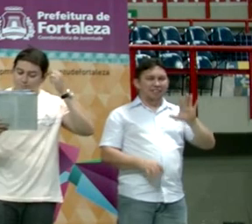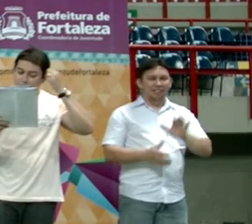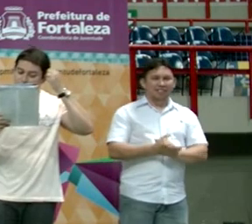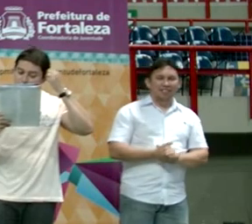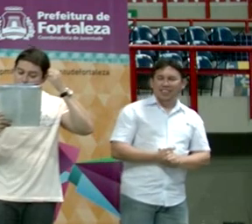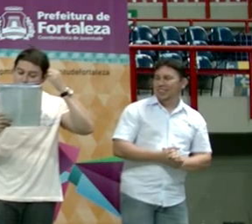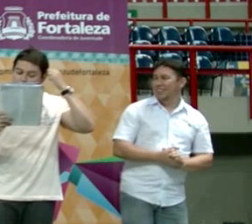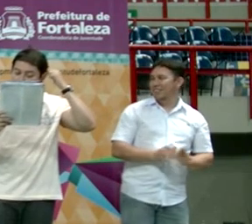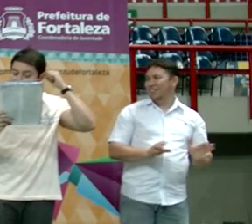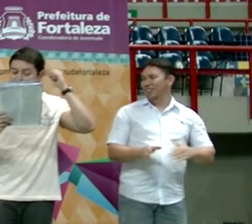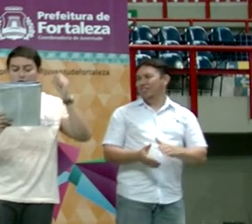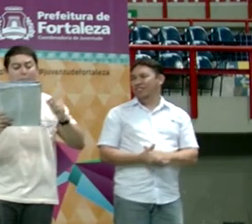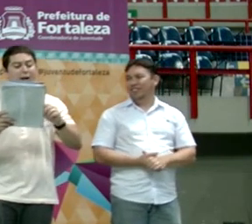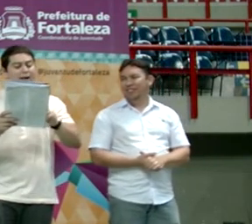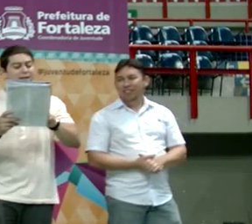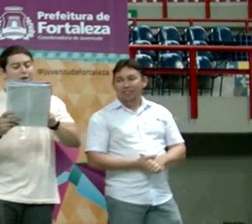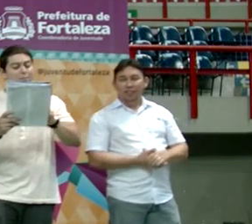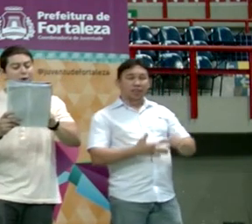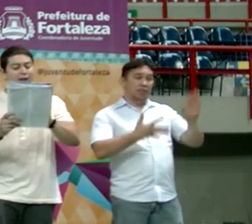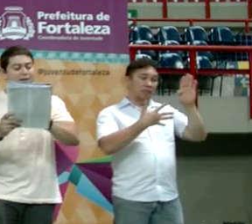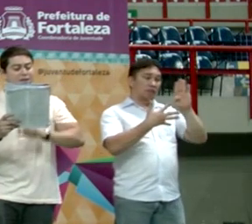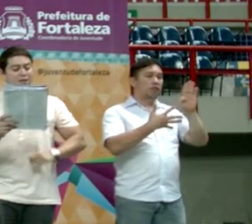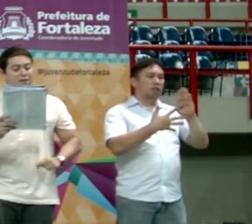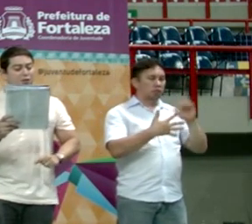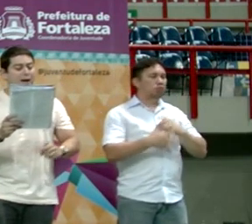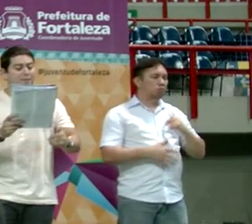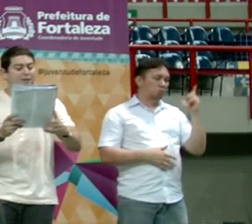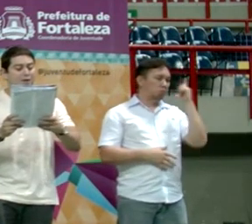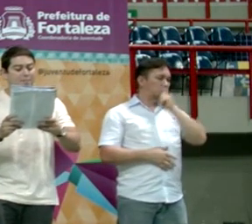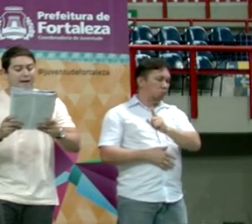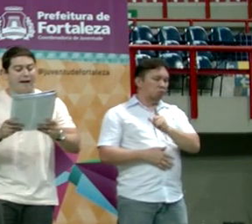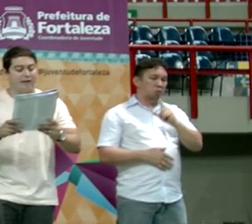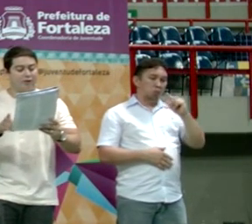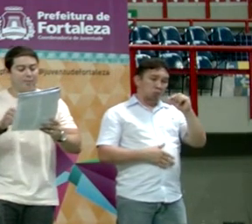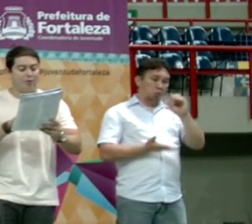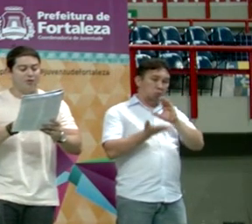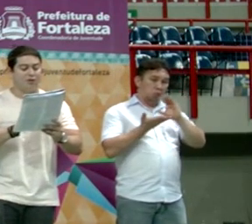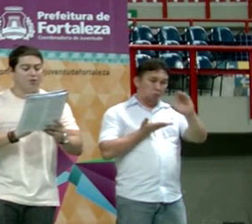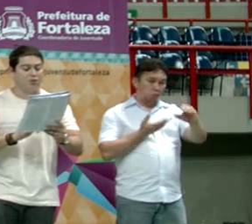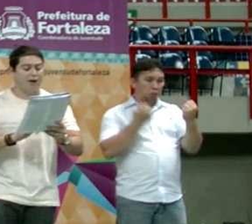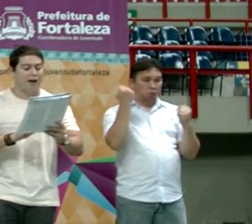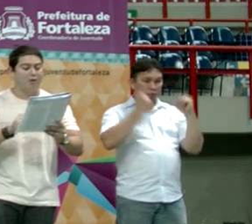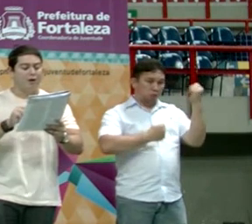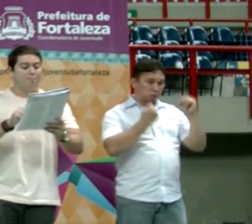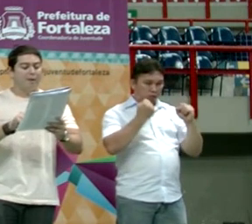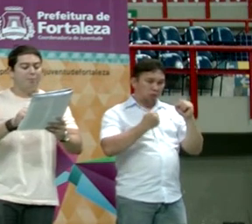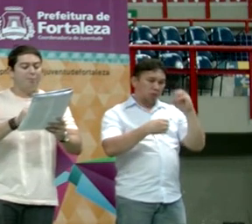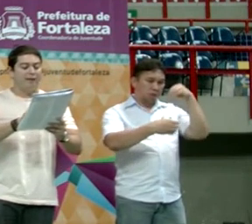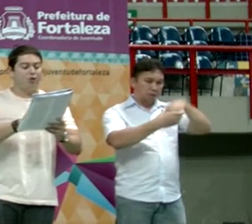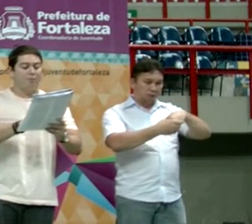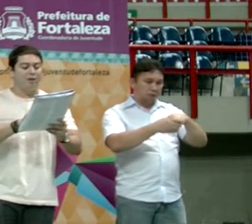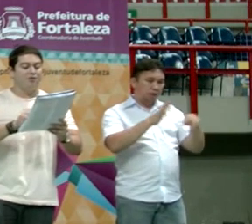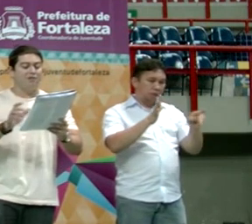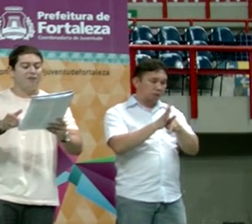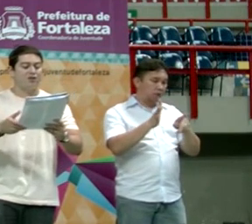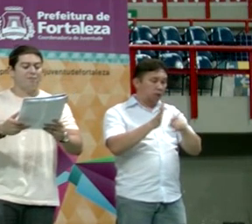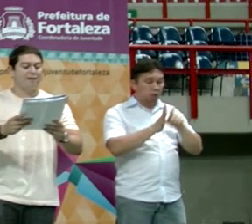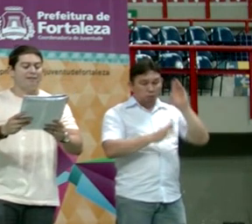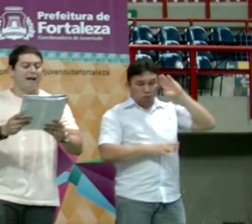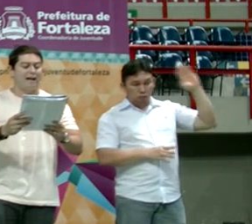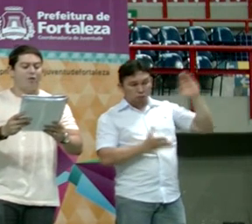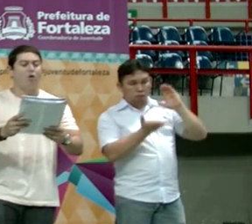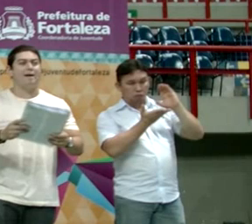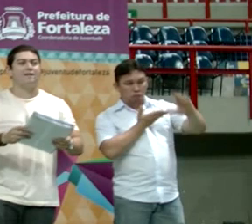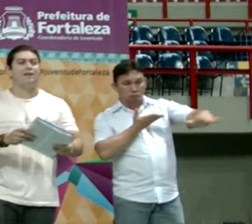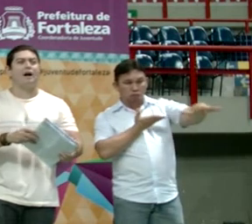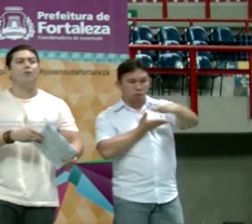B. Houve uma superação progressiva do capital empregado na produção industrial pelo predomínio de